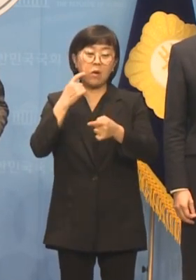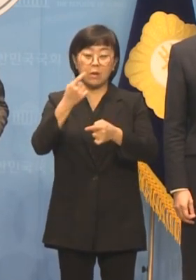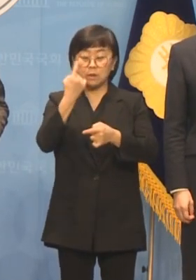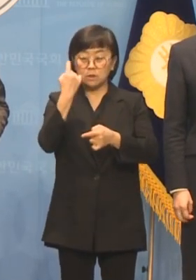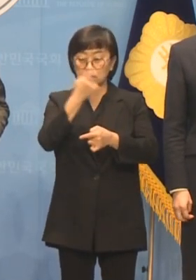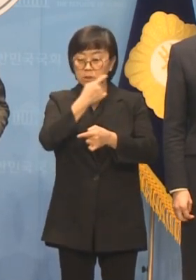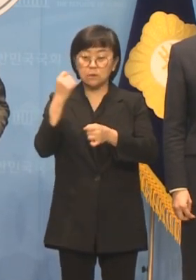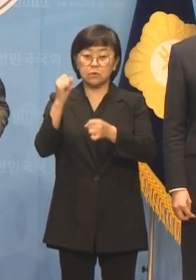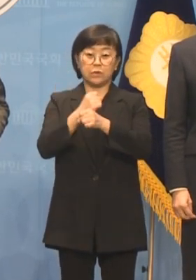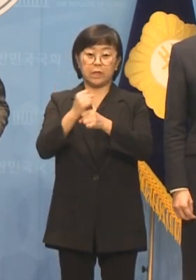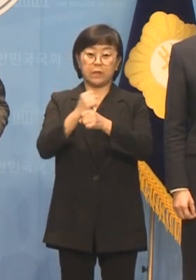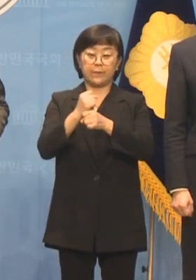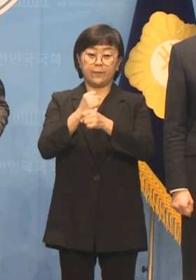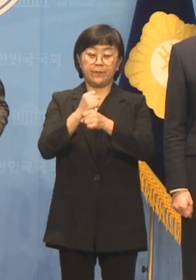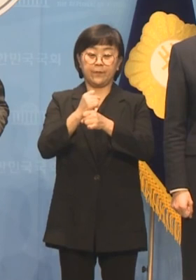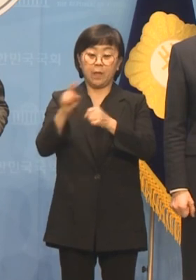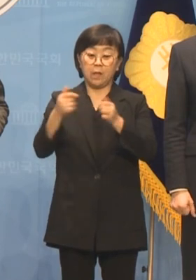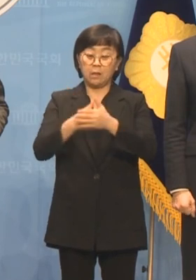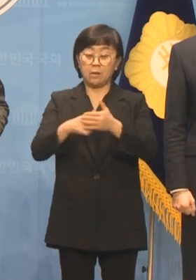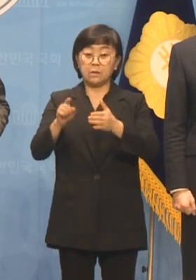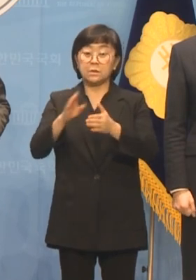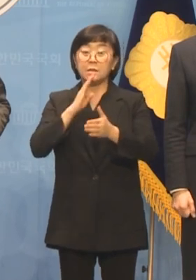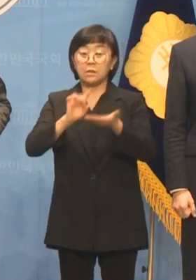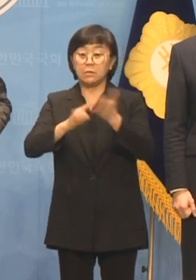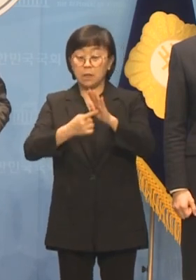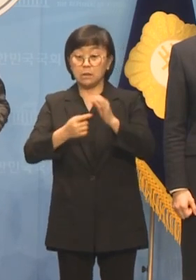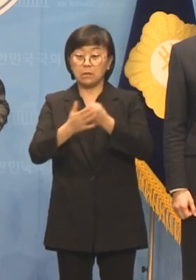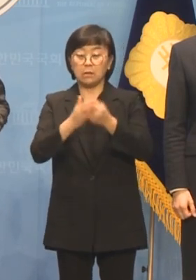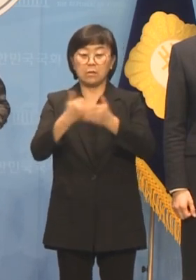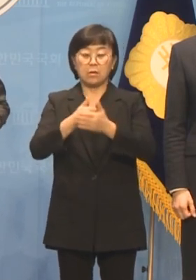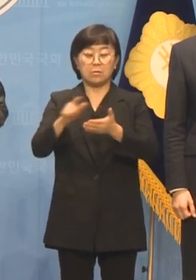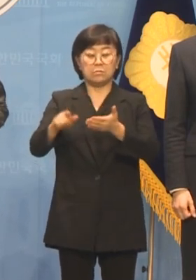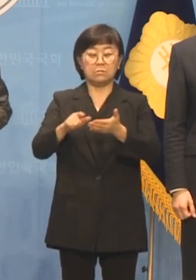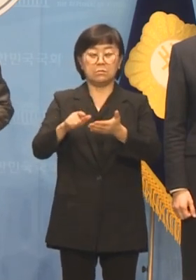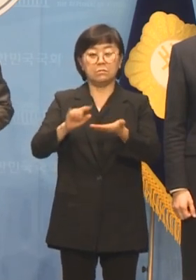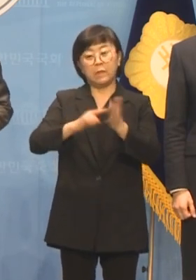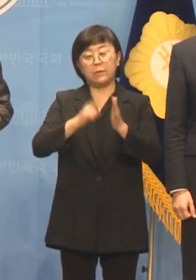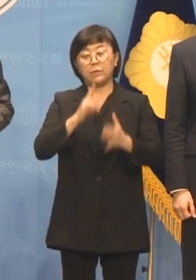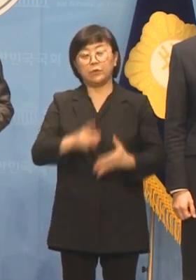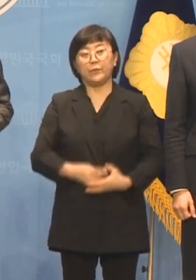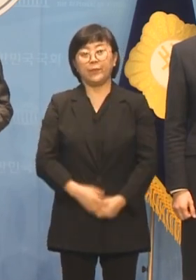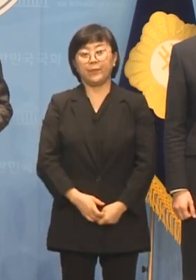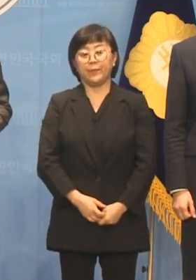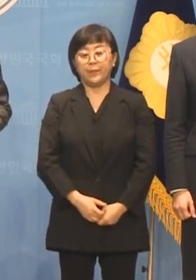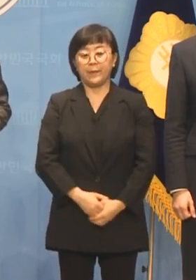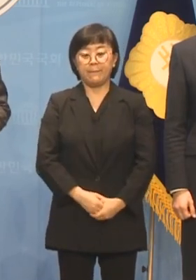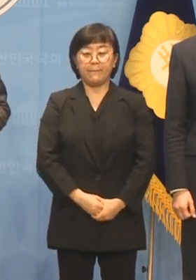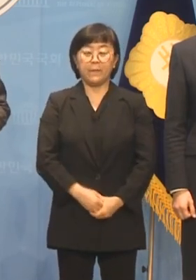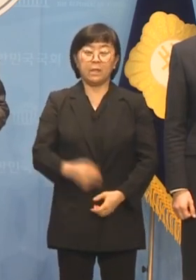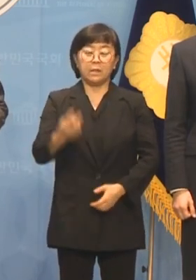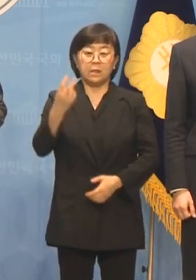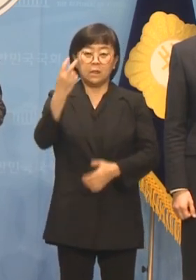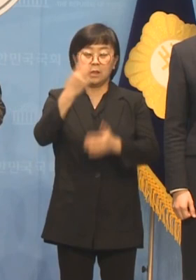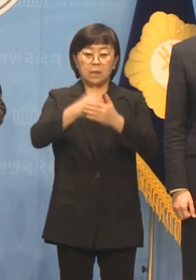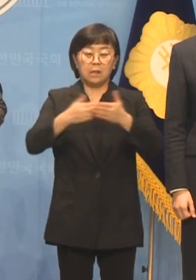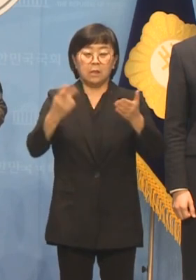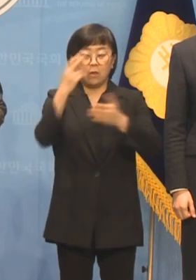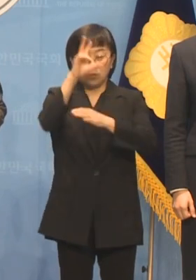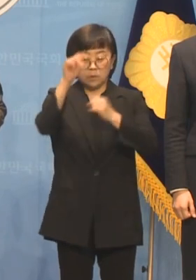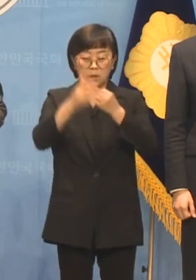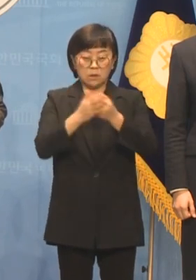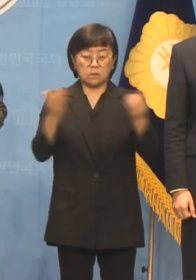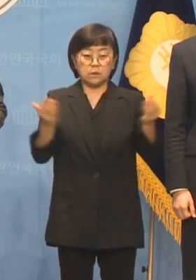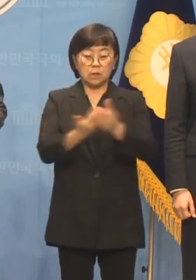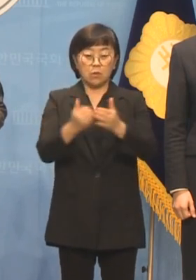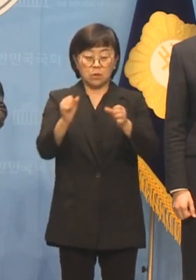조작이며 그 위증 조작을 기정사실화하는 언론 플레이에 불과하다. 검찰은 사건의 진실을 조작하여